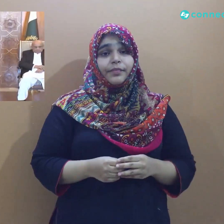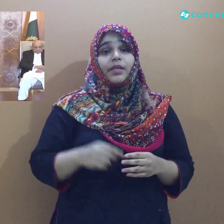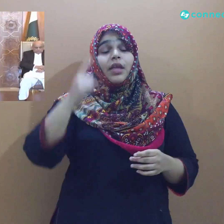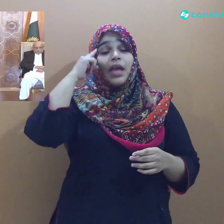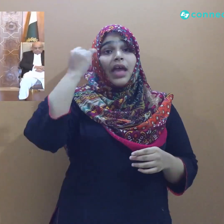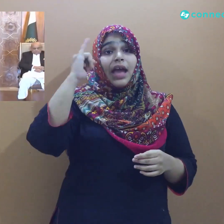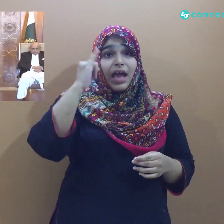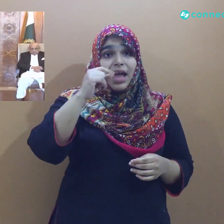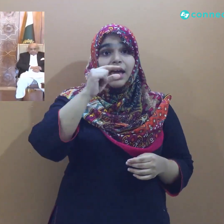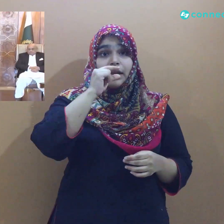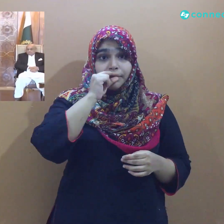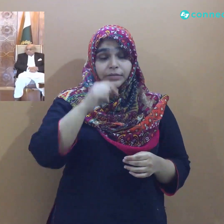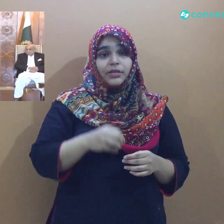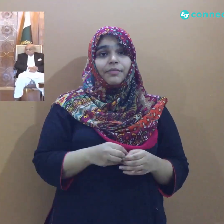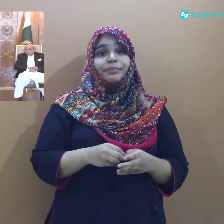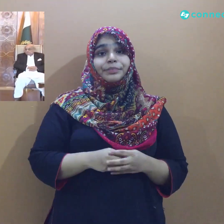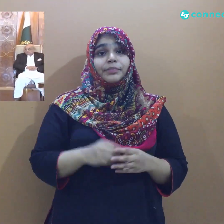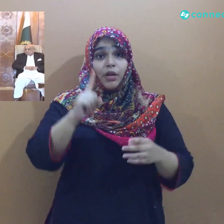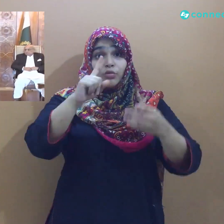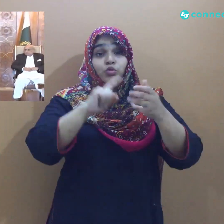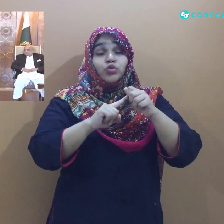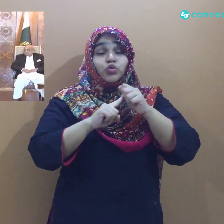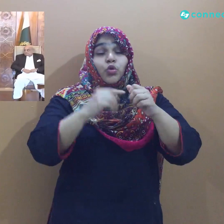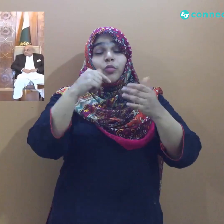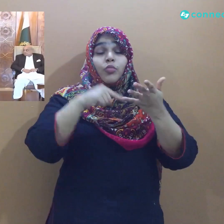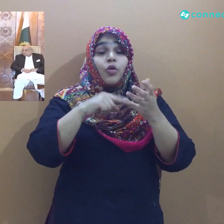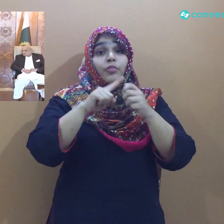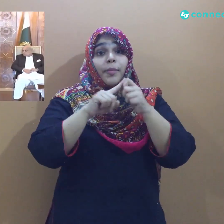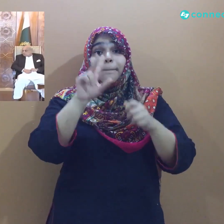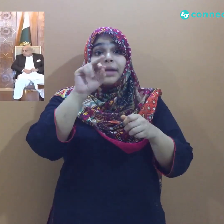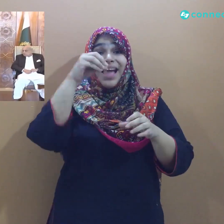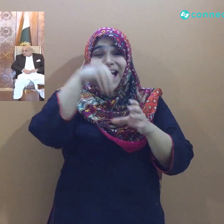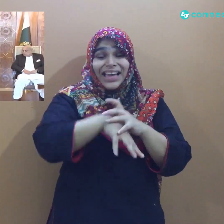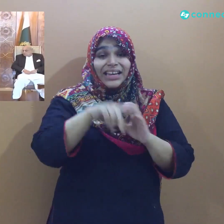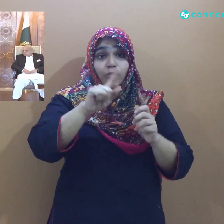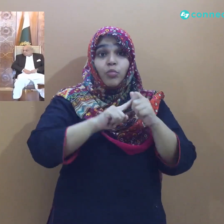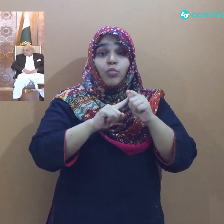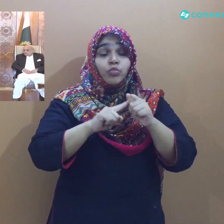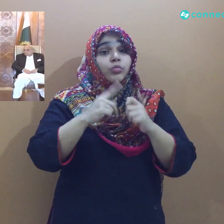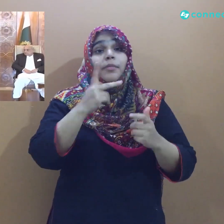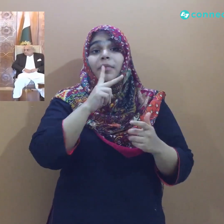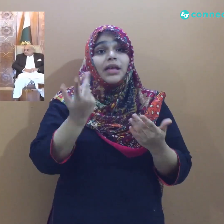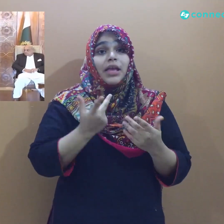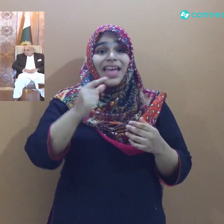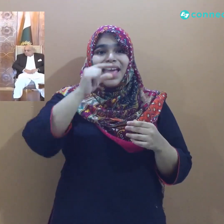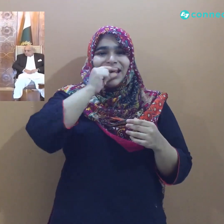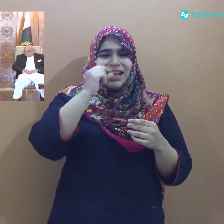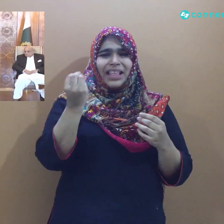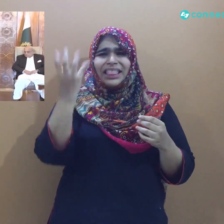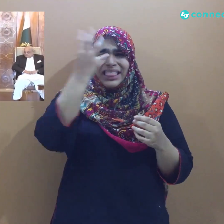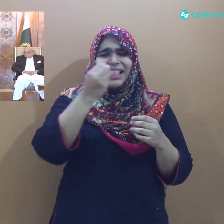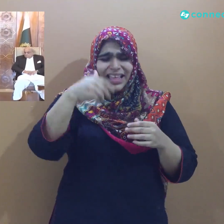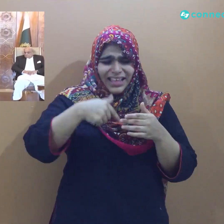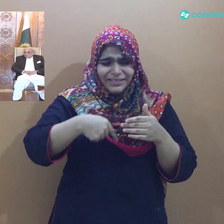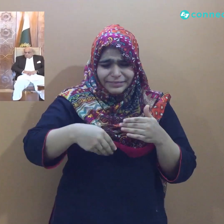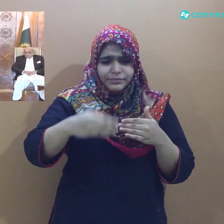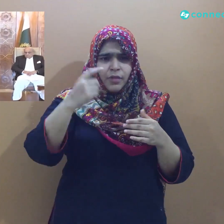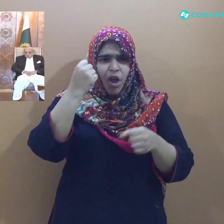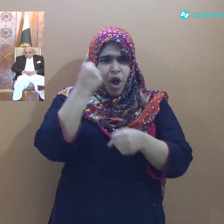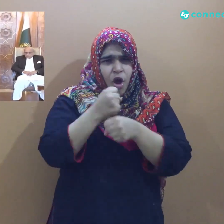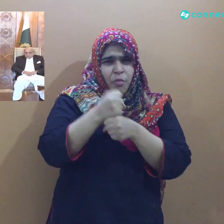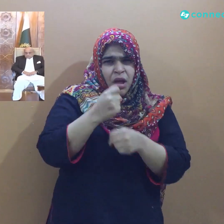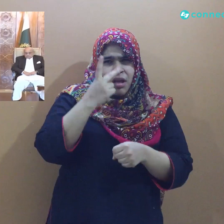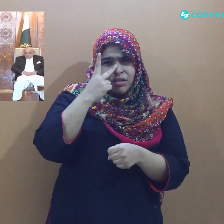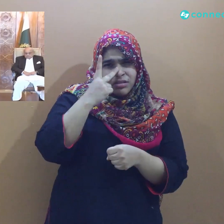اگر رمضان کے دوران، اور آخری نقطہ بڑا اہم ہے اور اس کی بڑی اہمیت دی سب نے، کہ اگر رمضان کے دوران حکومت یہ